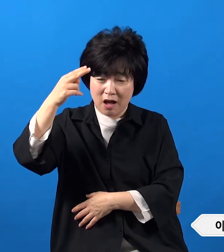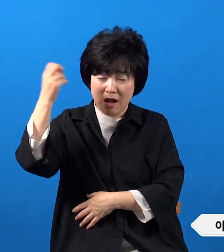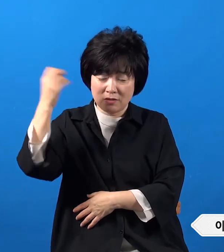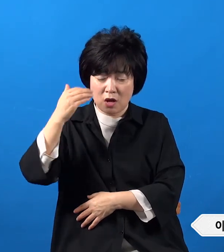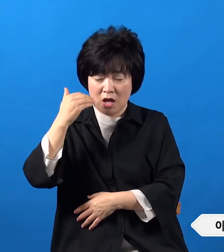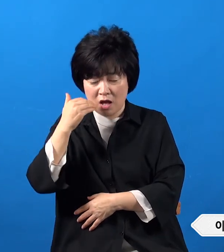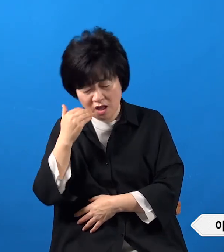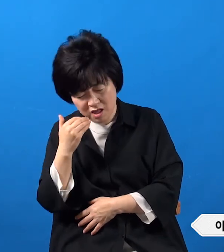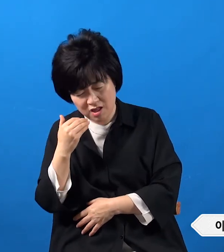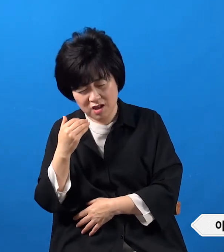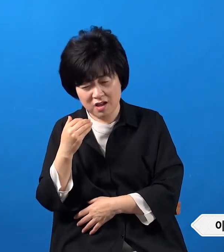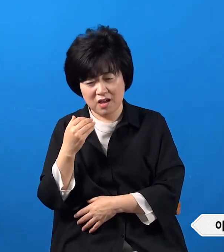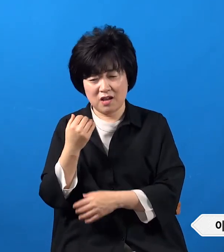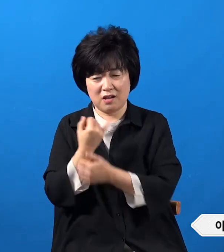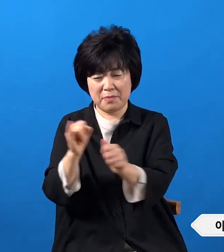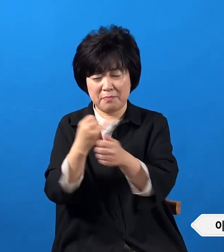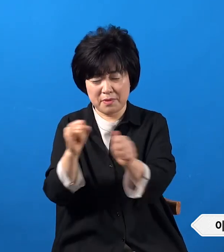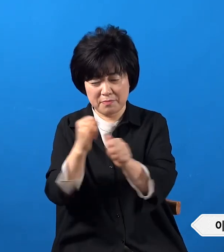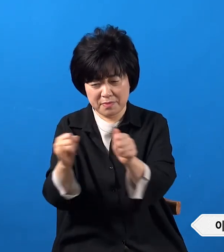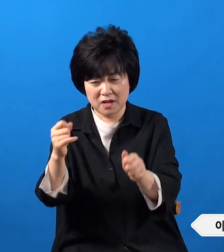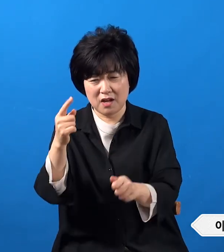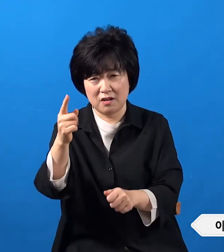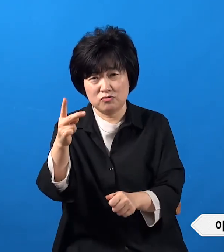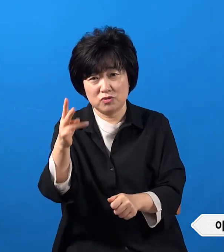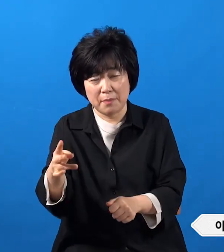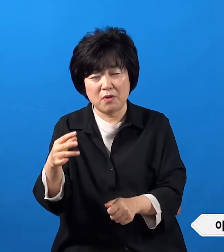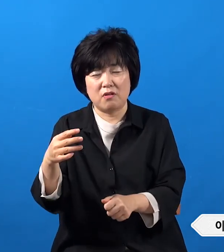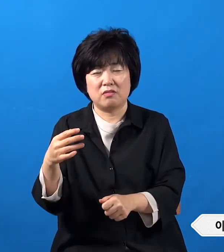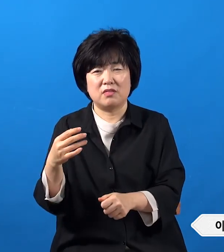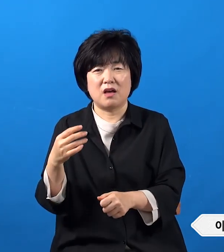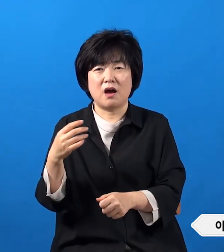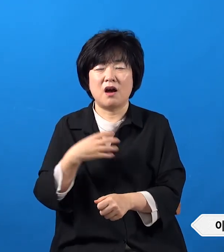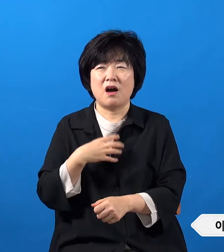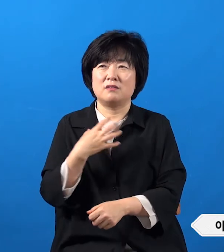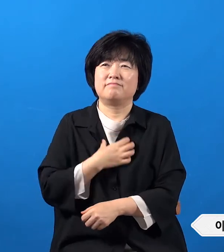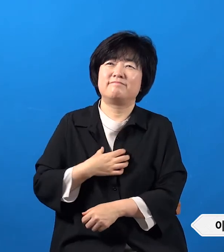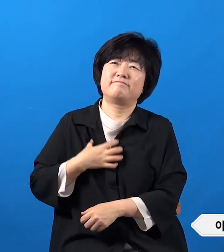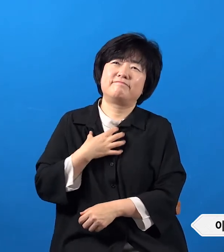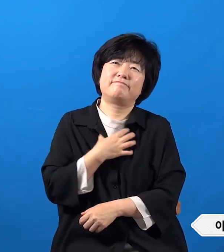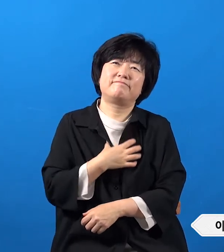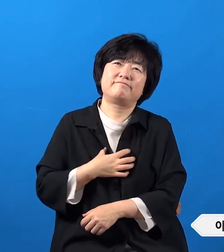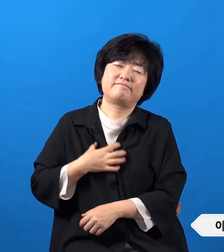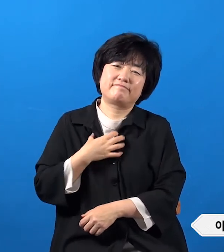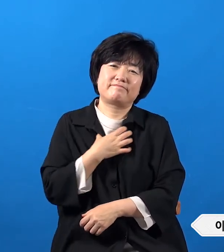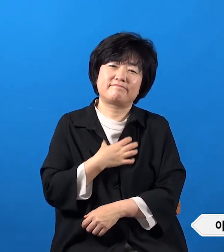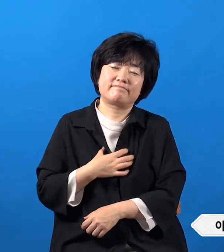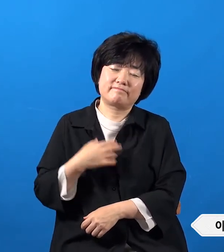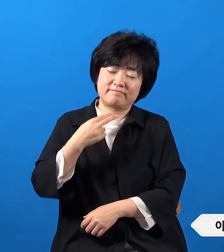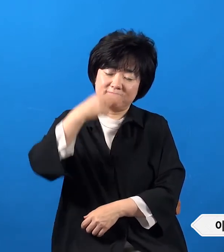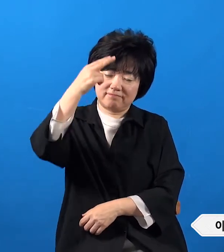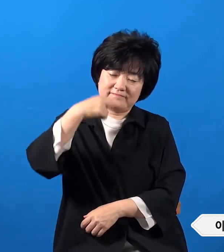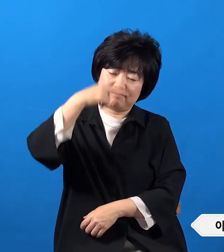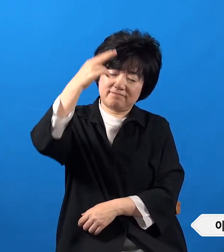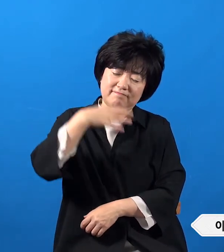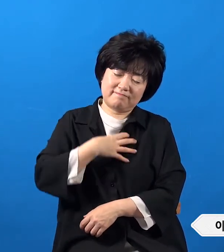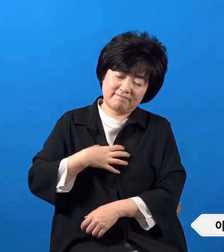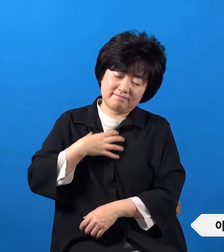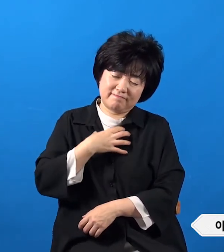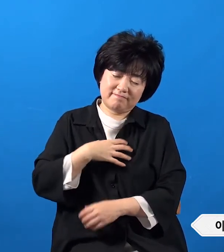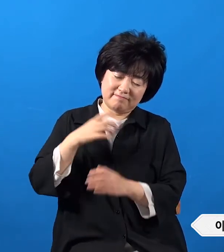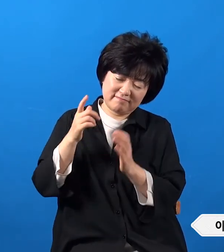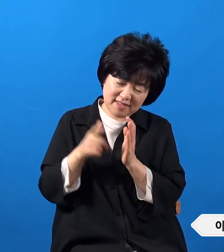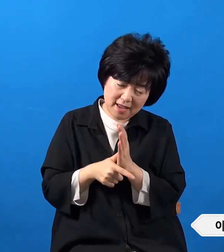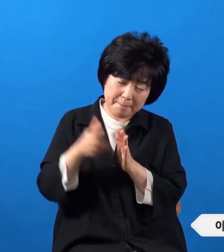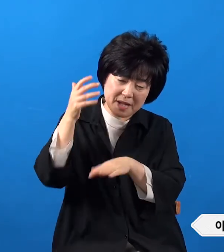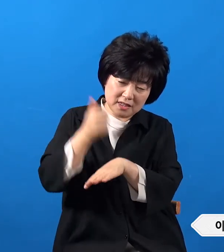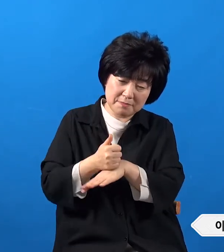또 부서지고 3번씩 이혼을 하고 마침내 인생의 벼랑에 갔을 때 마지막 벼랑에서 그는 하나님